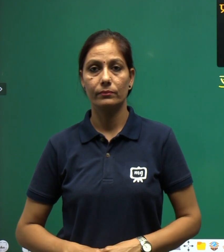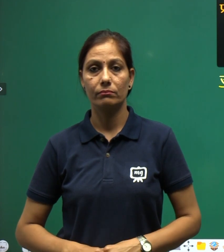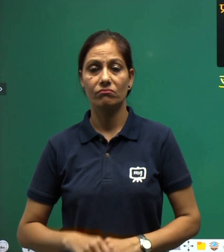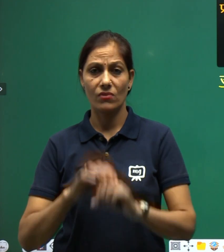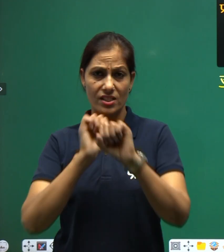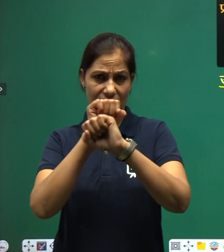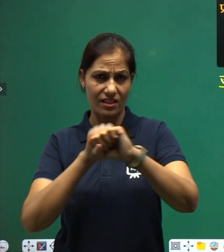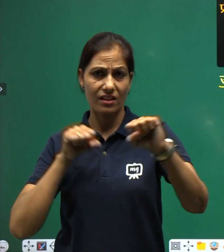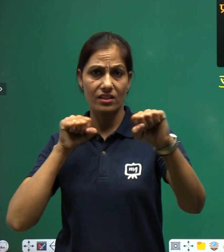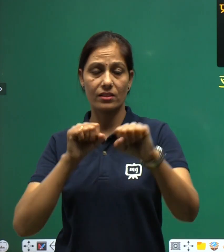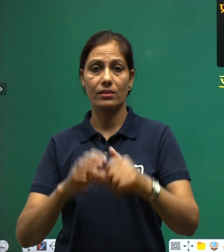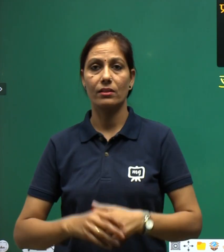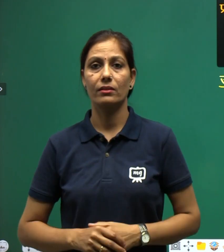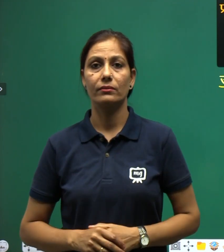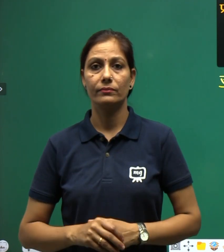संघर्ष करना